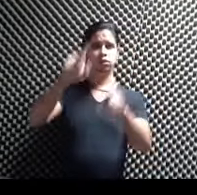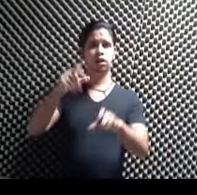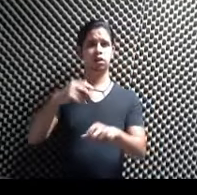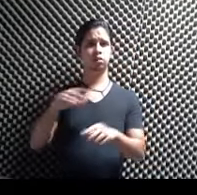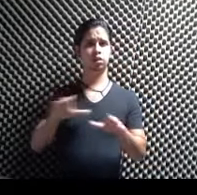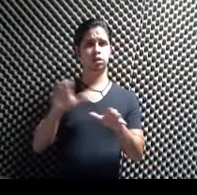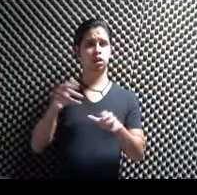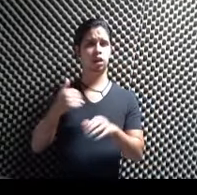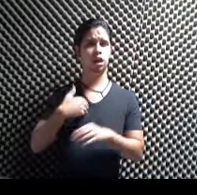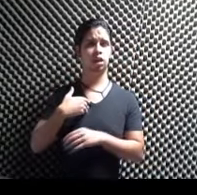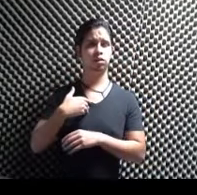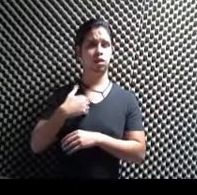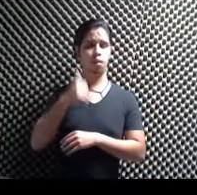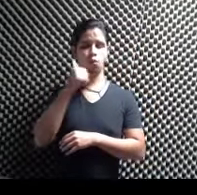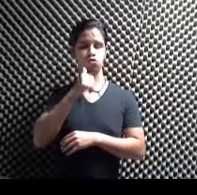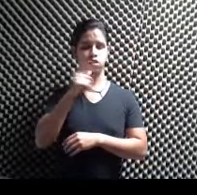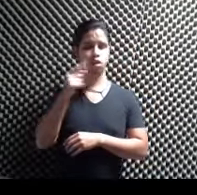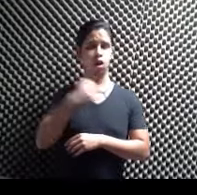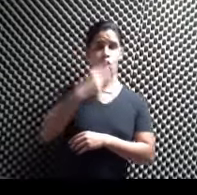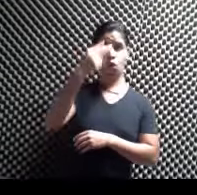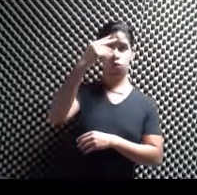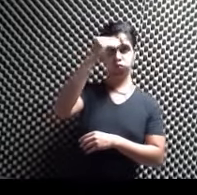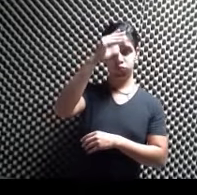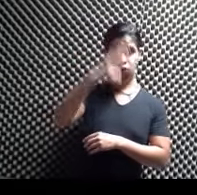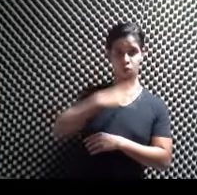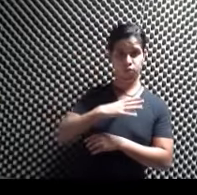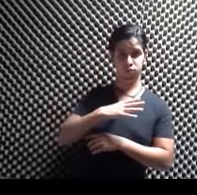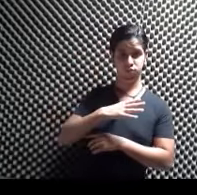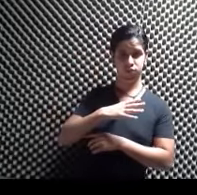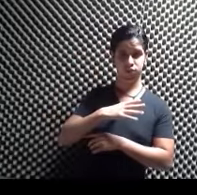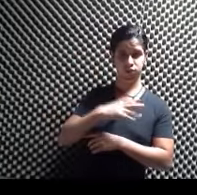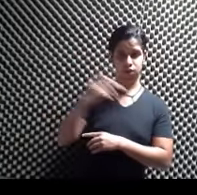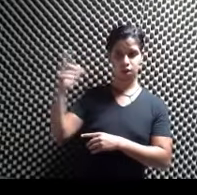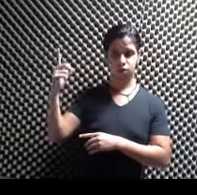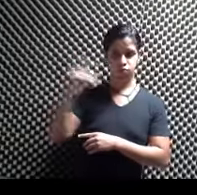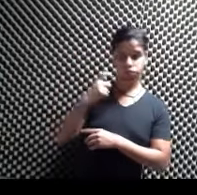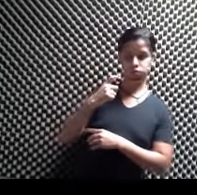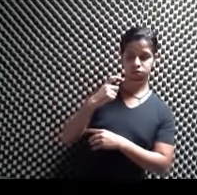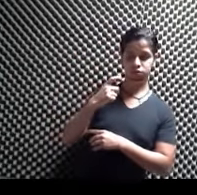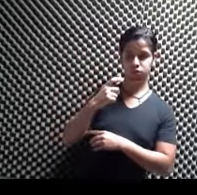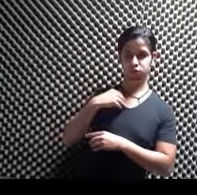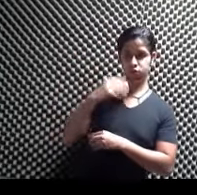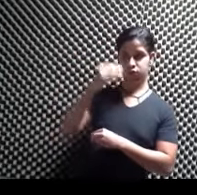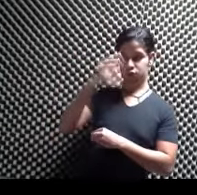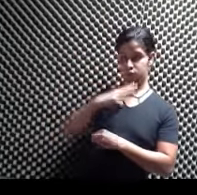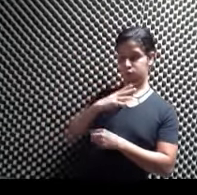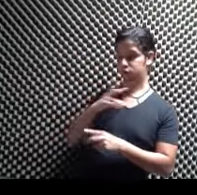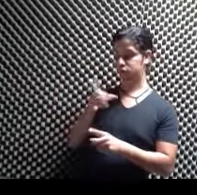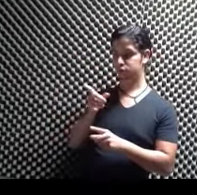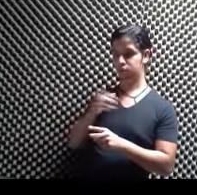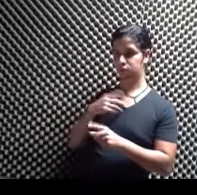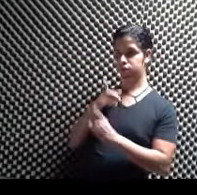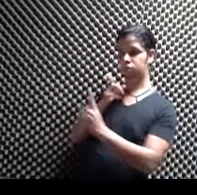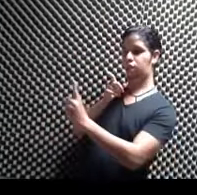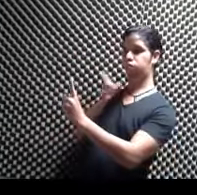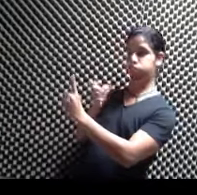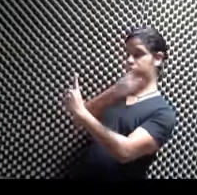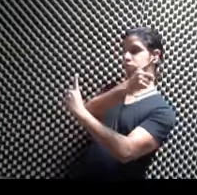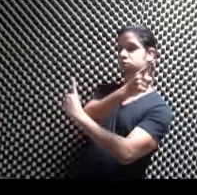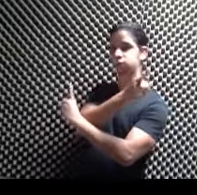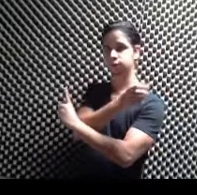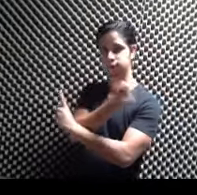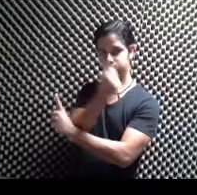un hombre menos se lo espera, que uno espera que el hombre te conteste una cosa y el hombre te contesta otra, ¿entiendes? O sea, por ejemplo, una